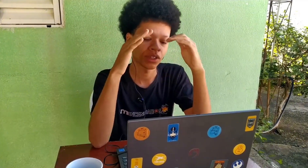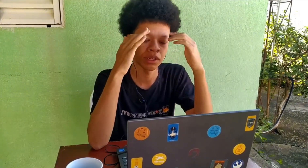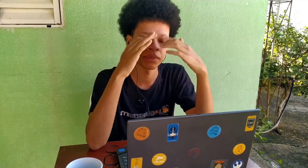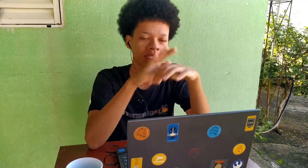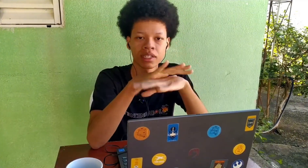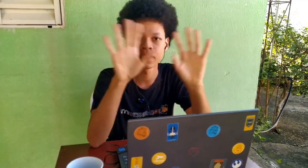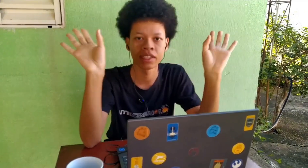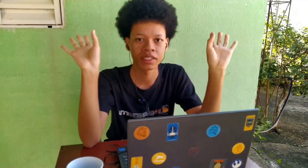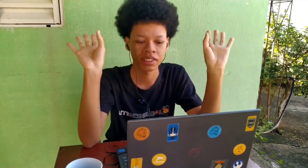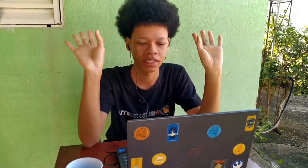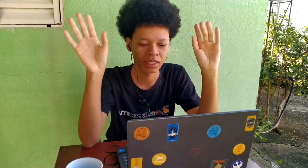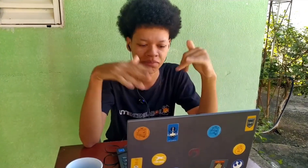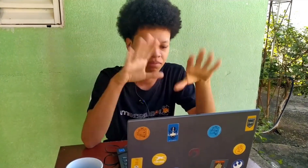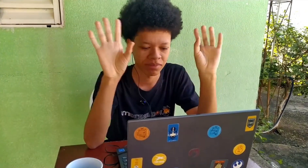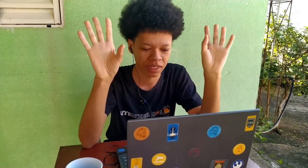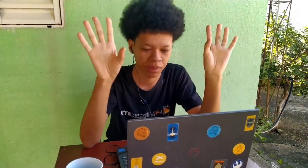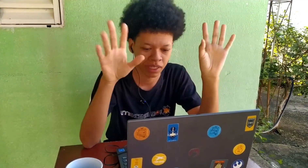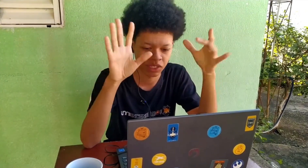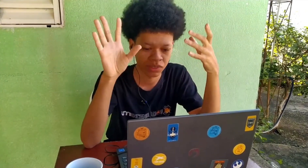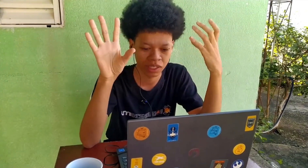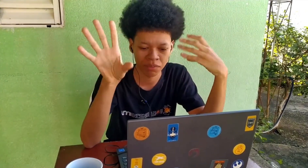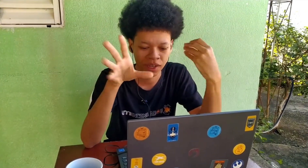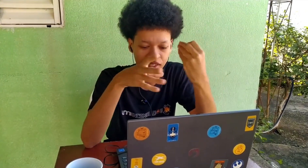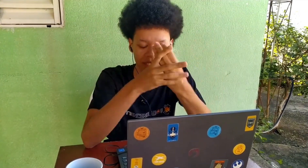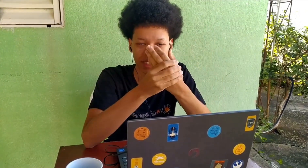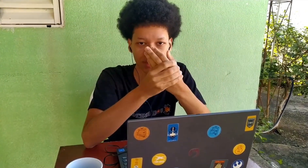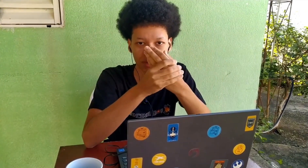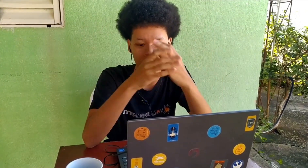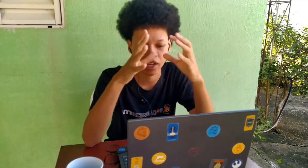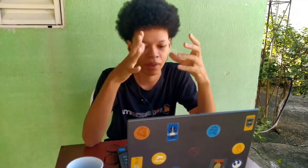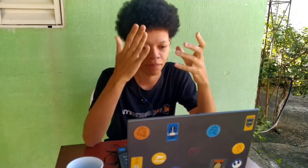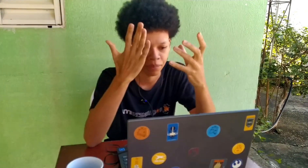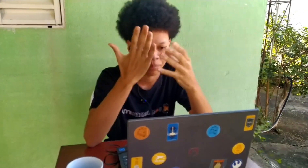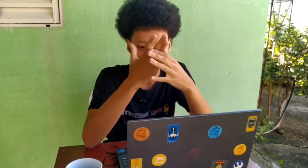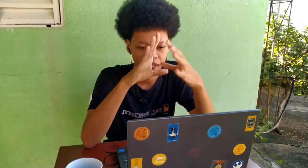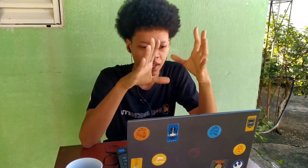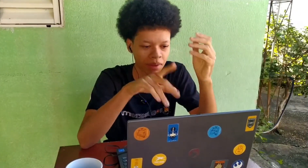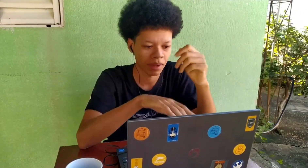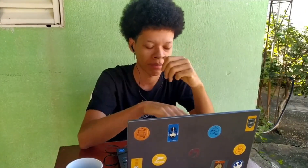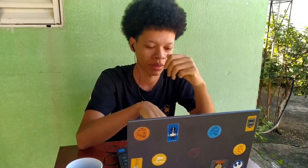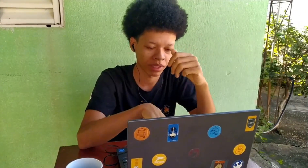a minha estratégia interpretativa aqui pra tentar colocar a mão aqui.